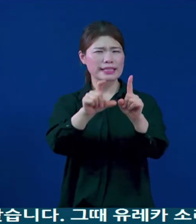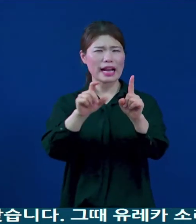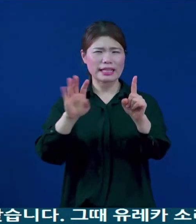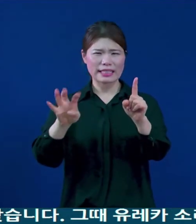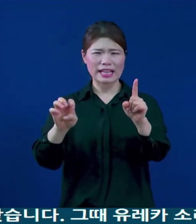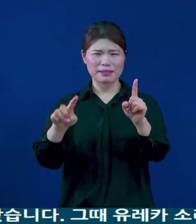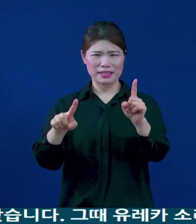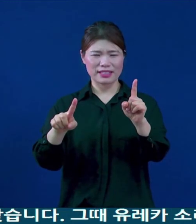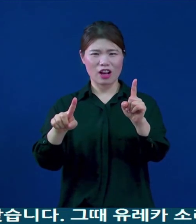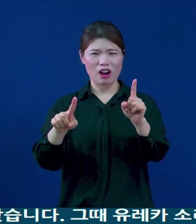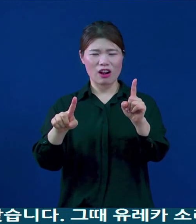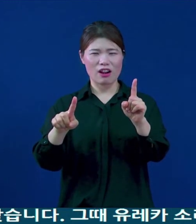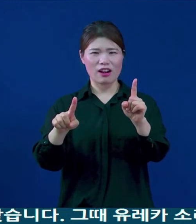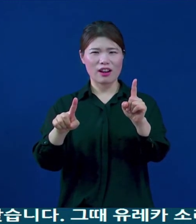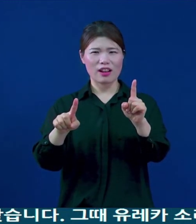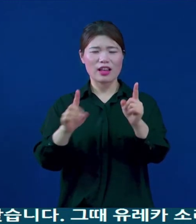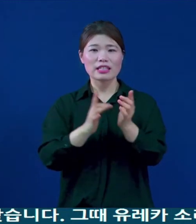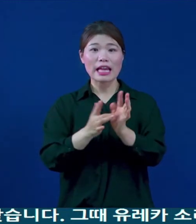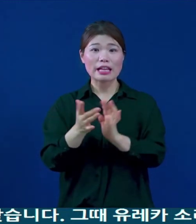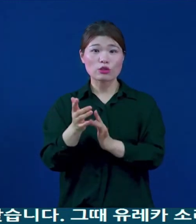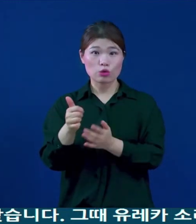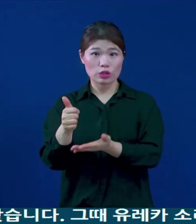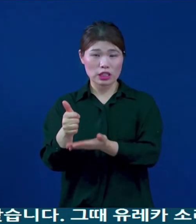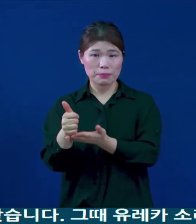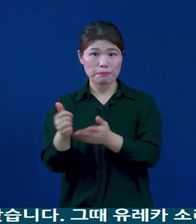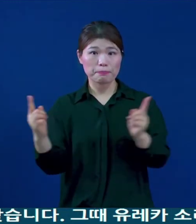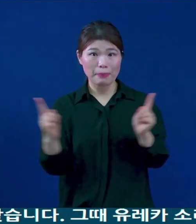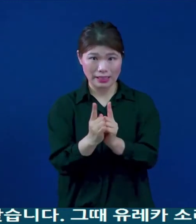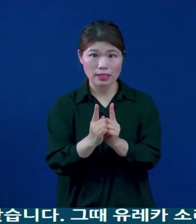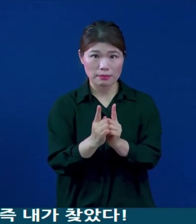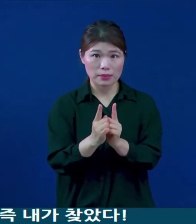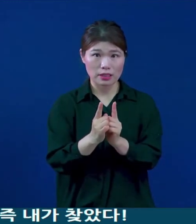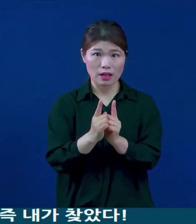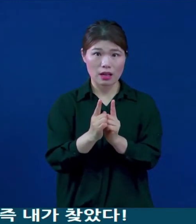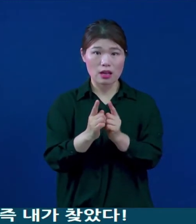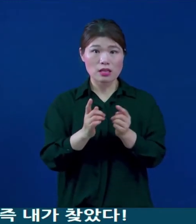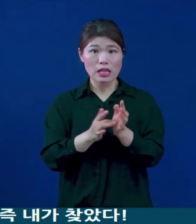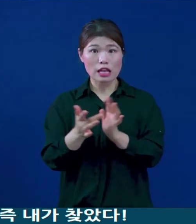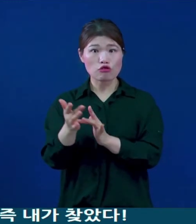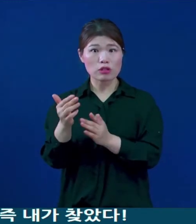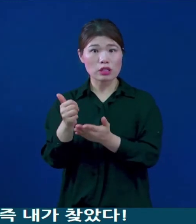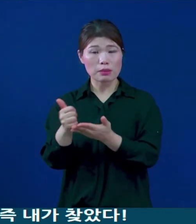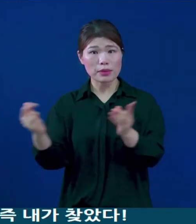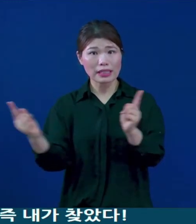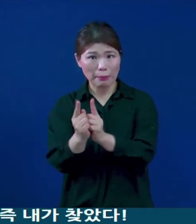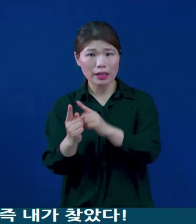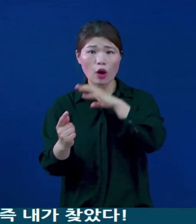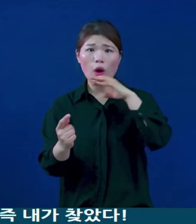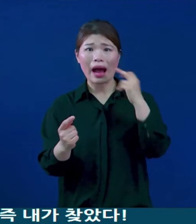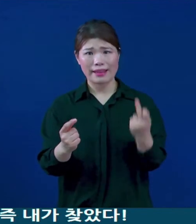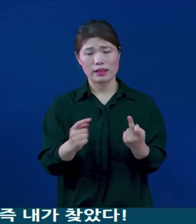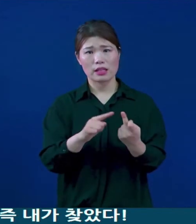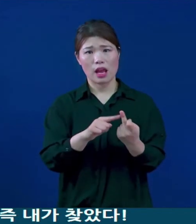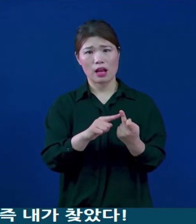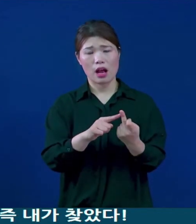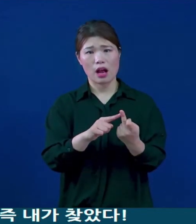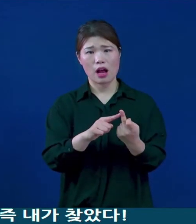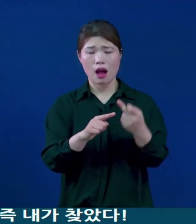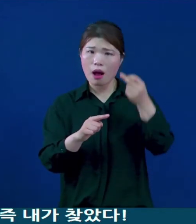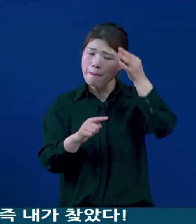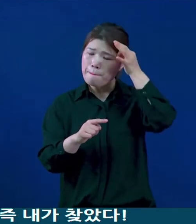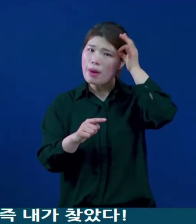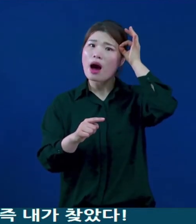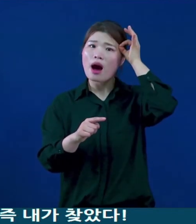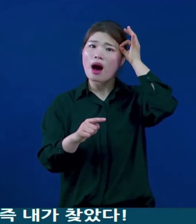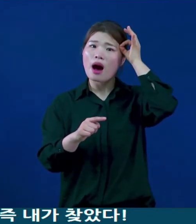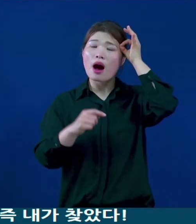41절 예수님을 만났어요. 예수님을 딱 만나고 안드레가 떠올린 첫